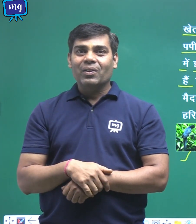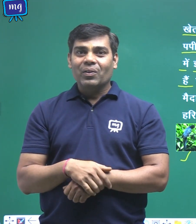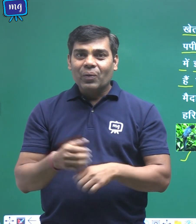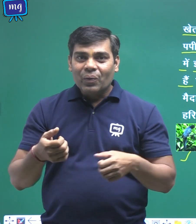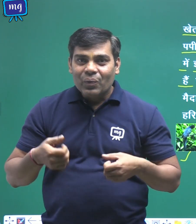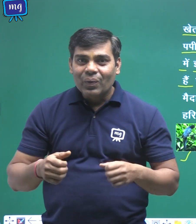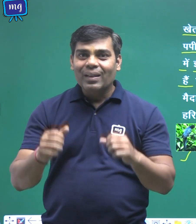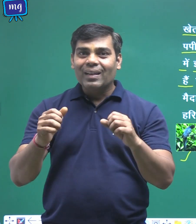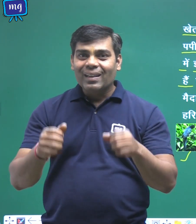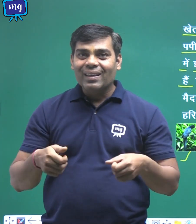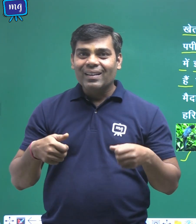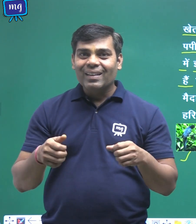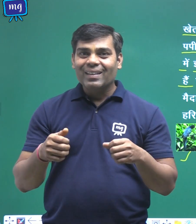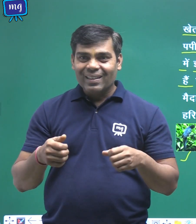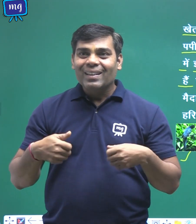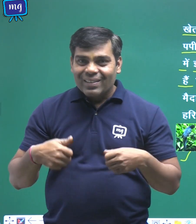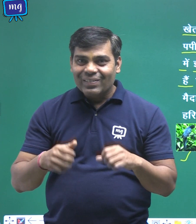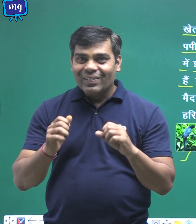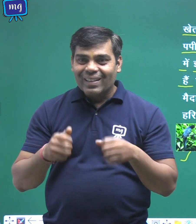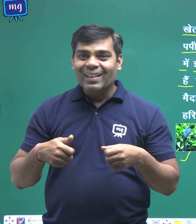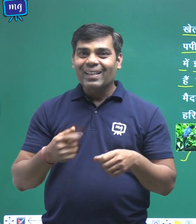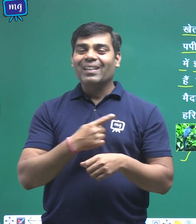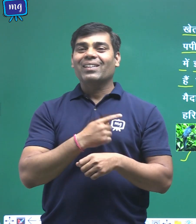झूला झूल रही है।